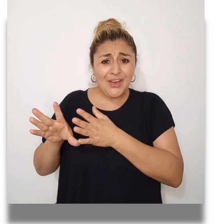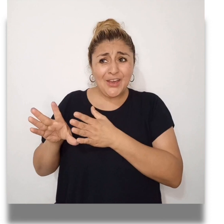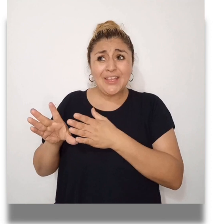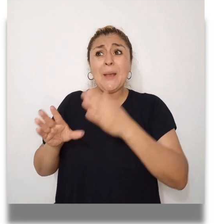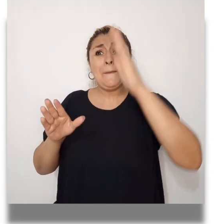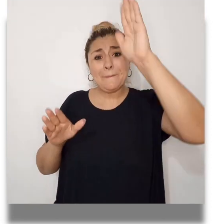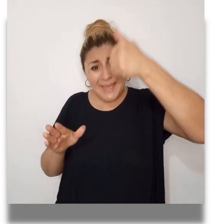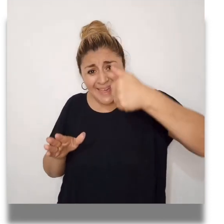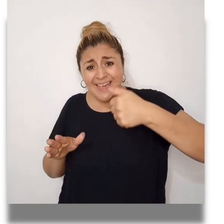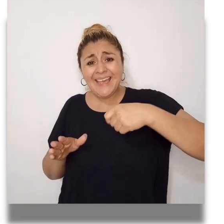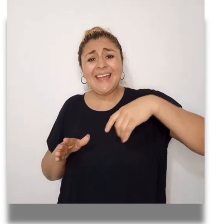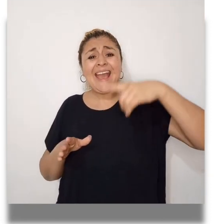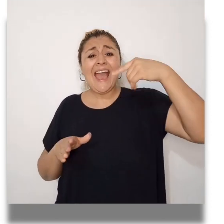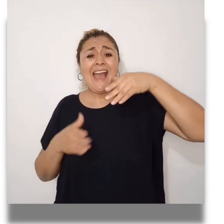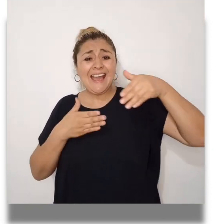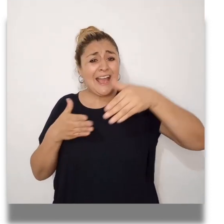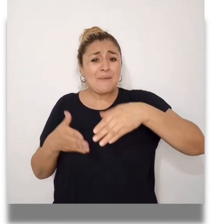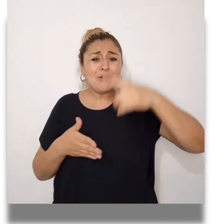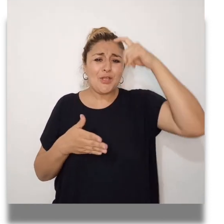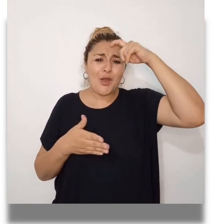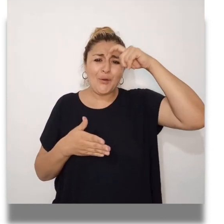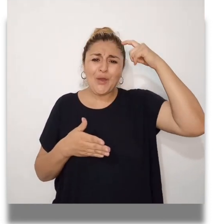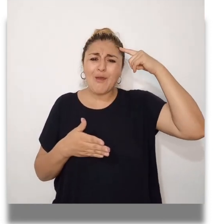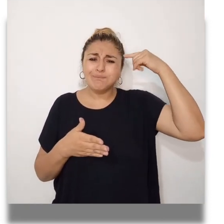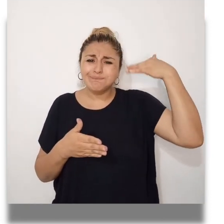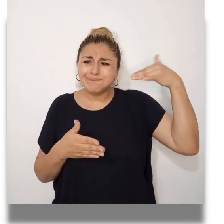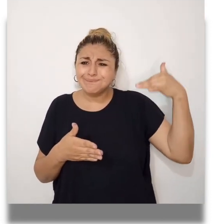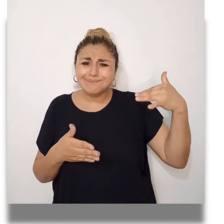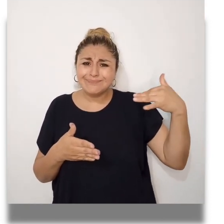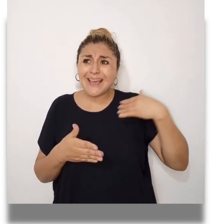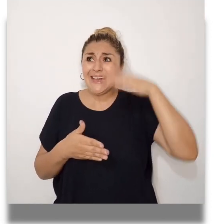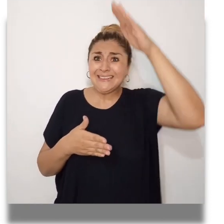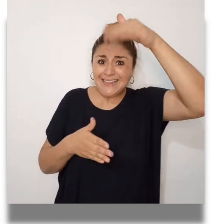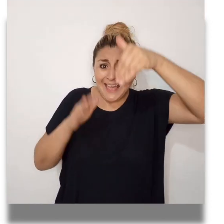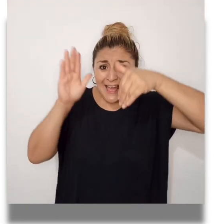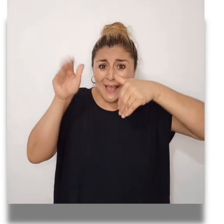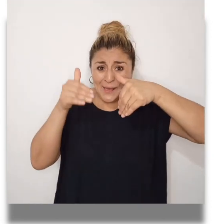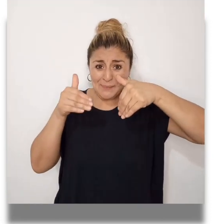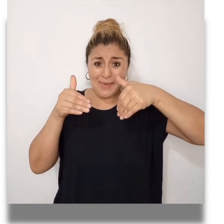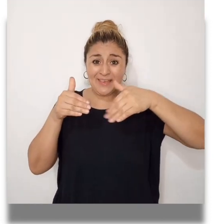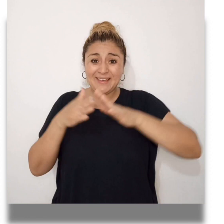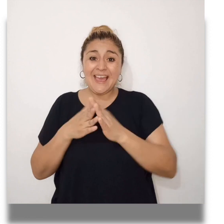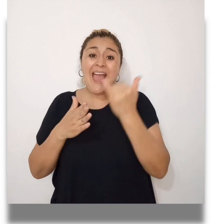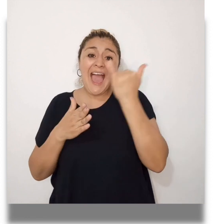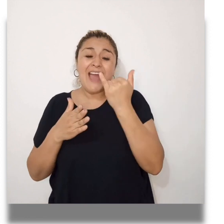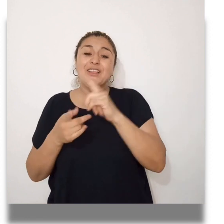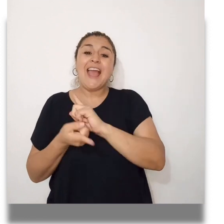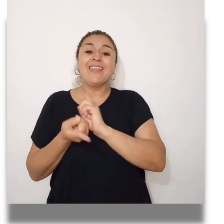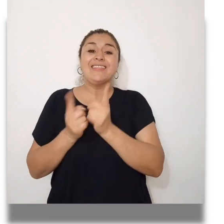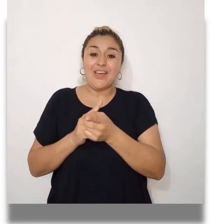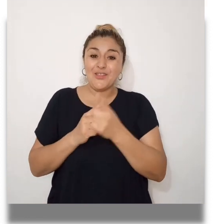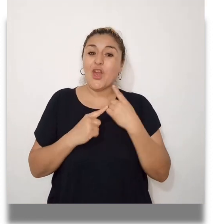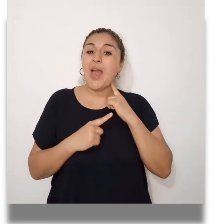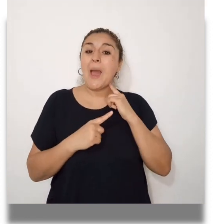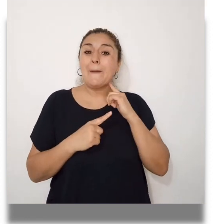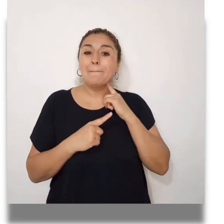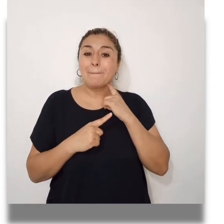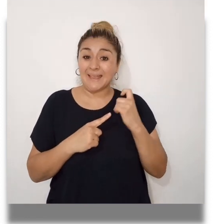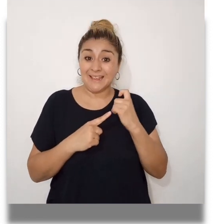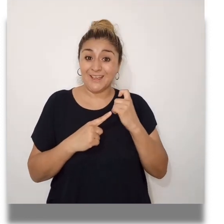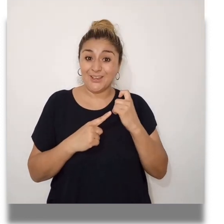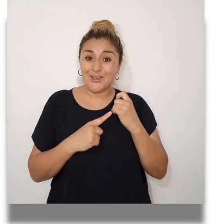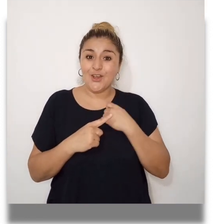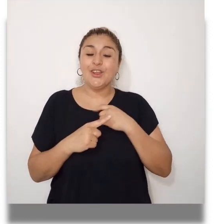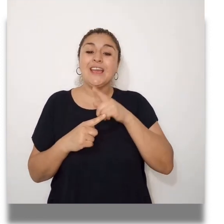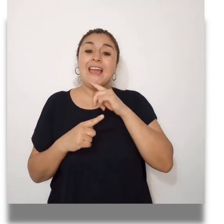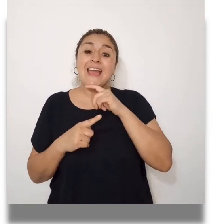version espagnole ne dit pas. La stupidité. En la versión en español no dice la estupidez. Ou